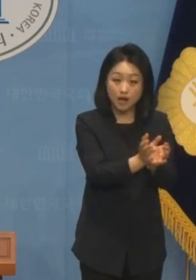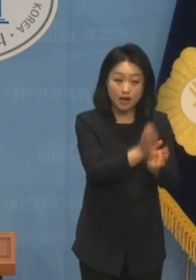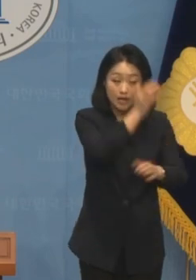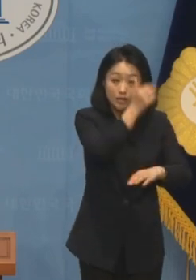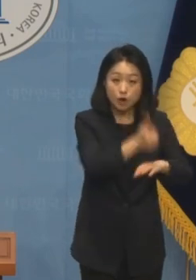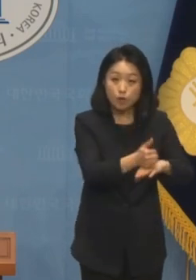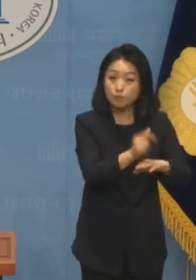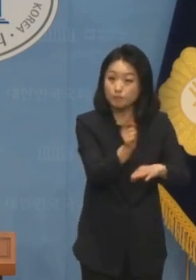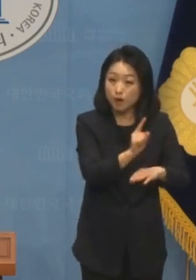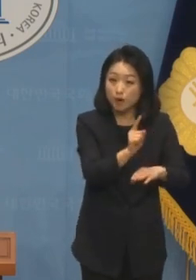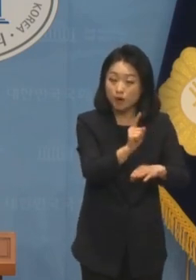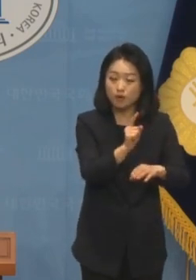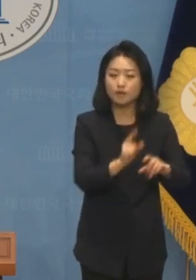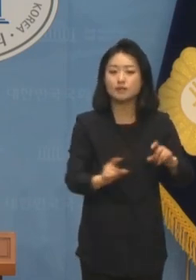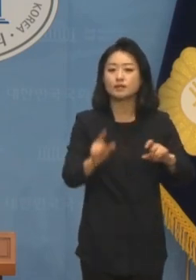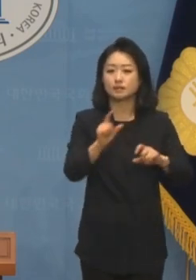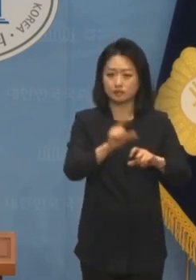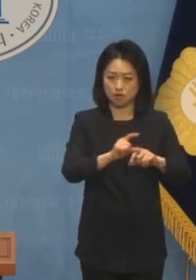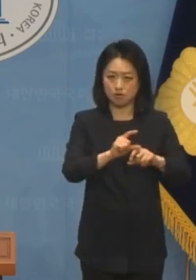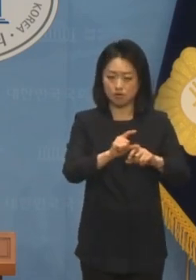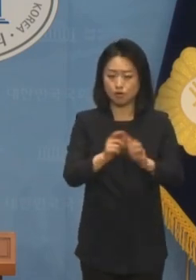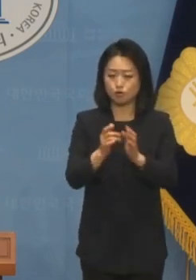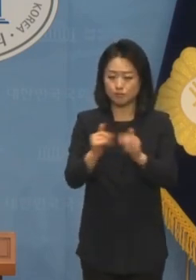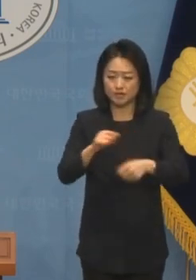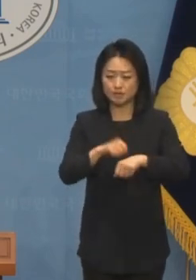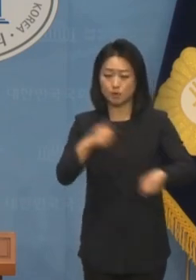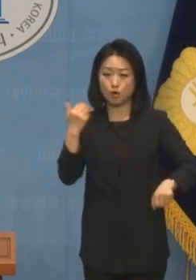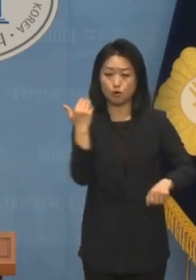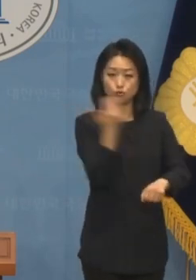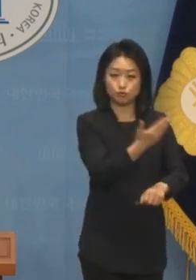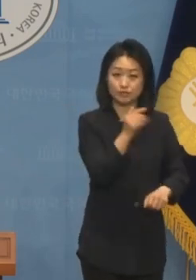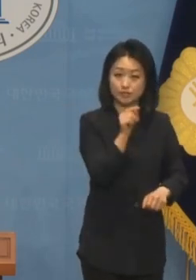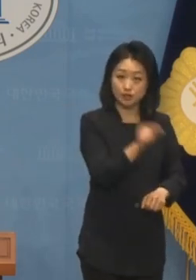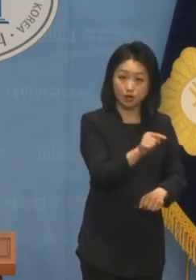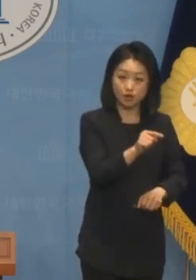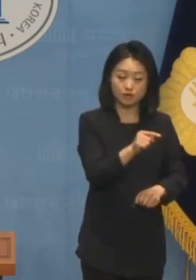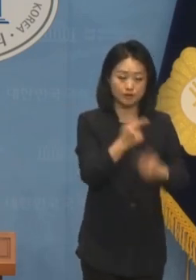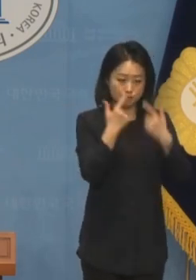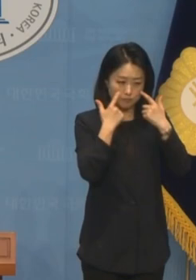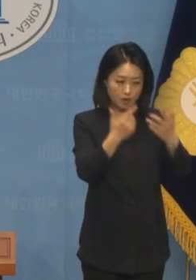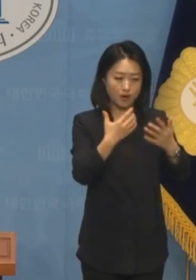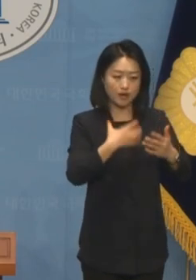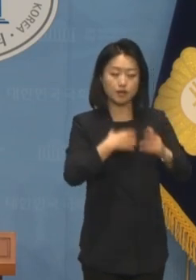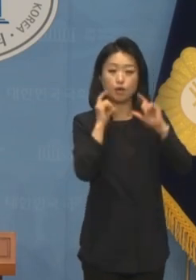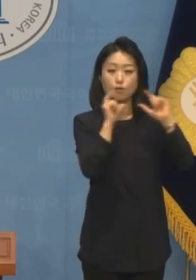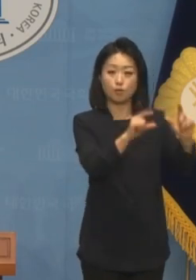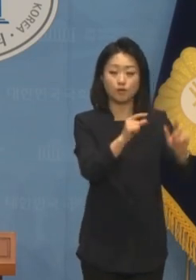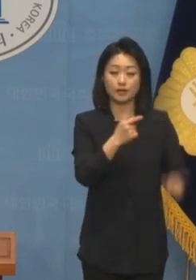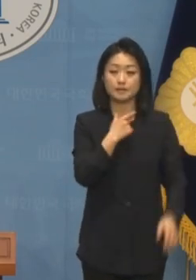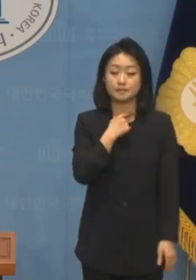것은 더욱 혹독한 국민의 심판임을 국민의힘에 분명하게 경고합니다.